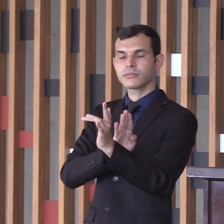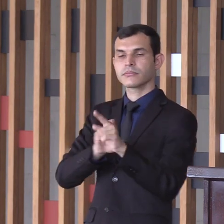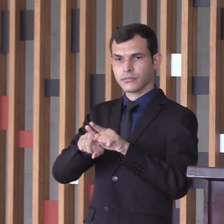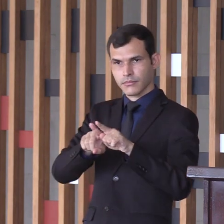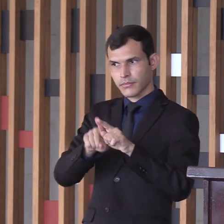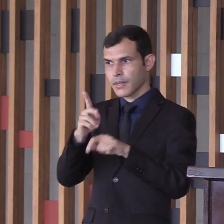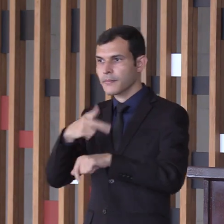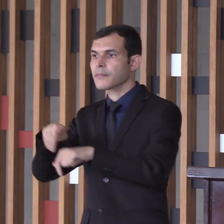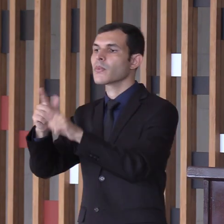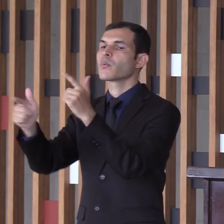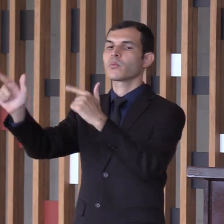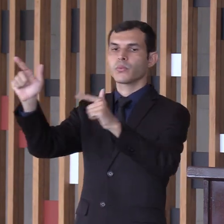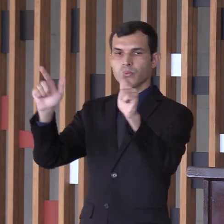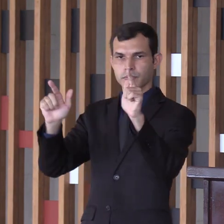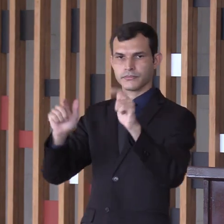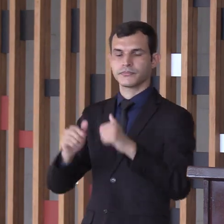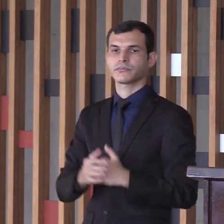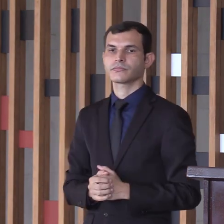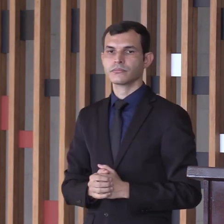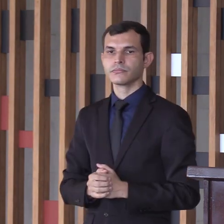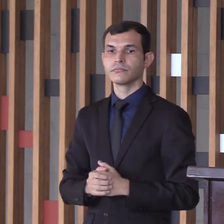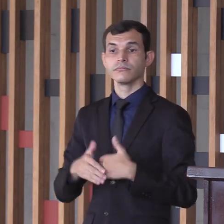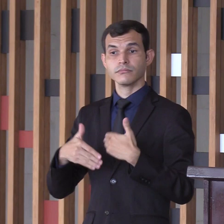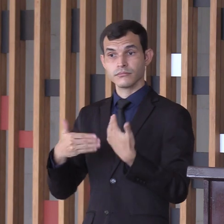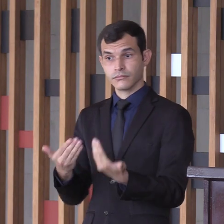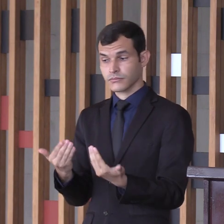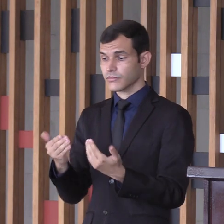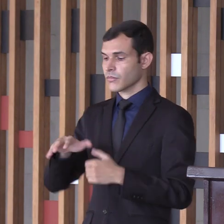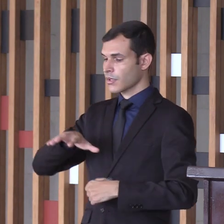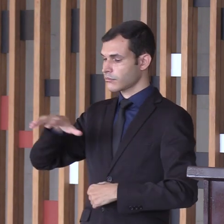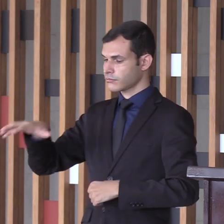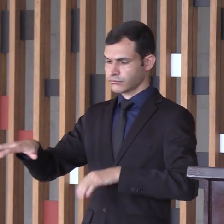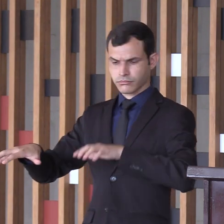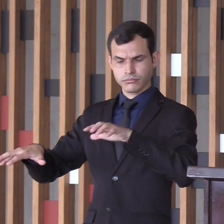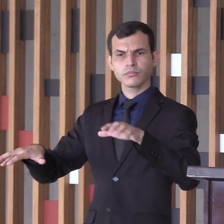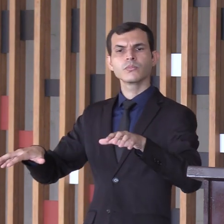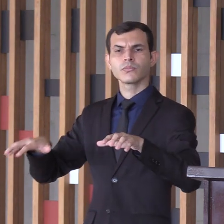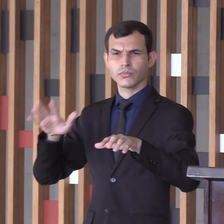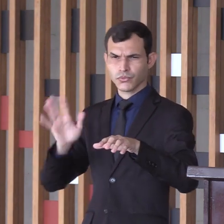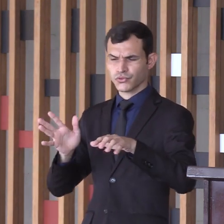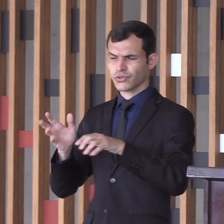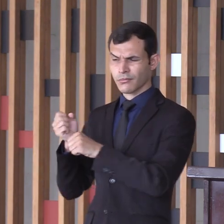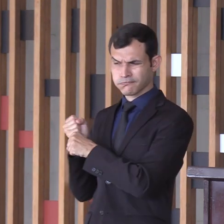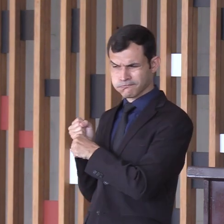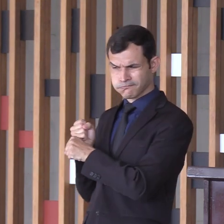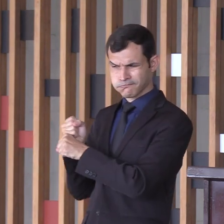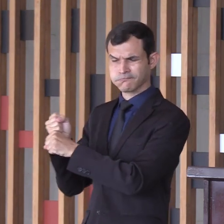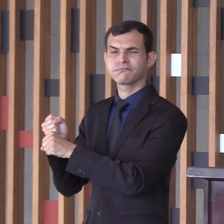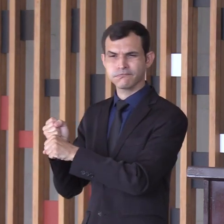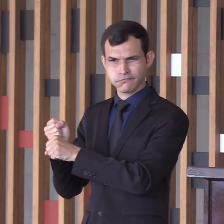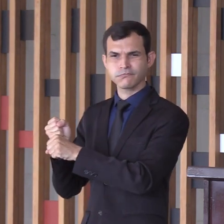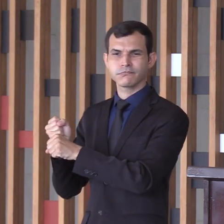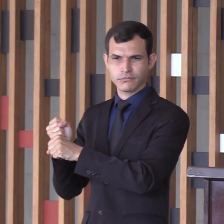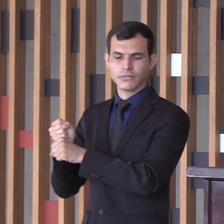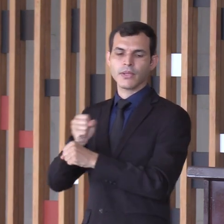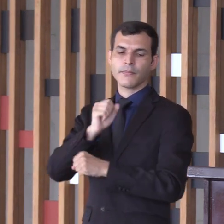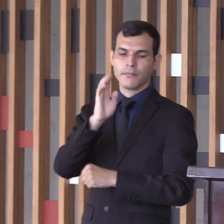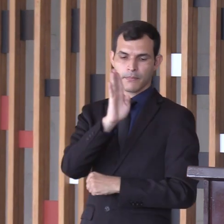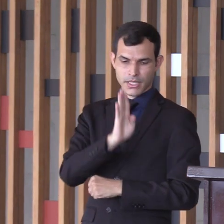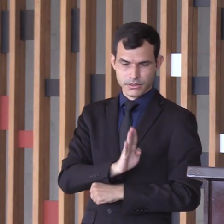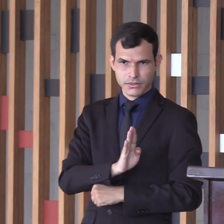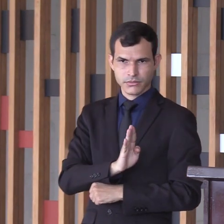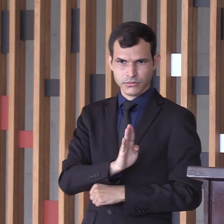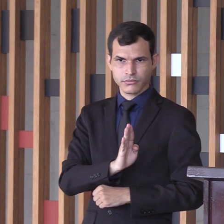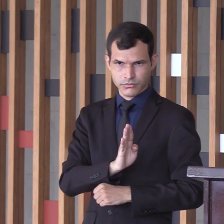Ambas as instituições são seculares e simbolizadas por dois próceres da República, o Barão do Rio Branco e Rui